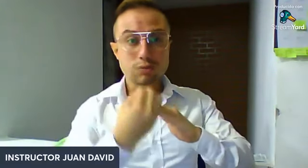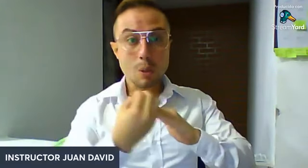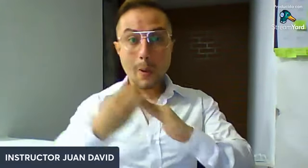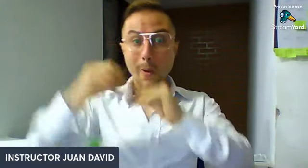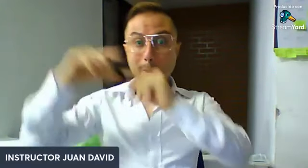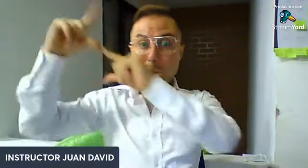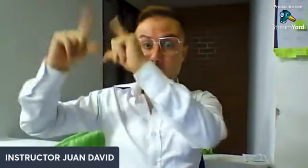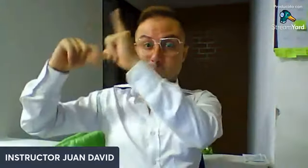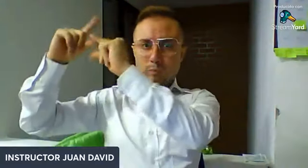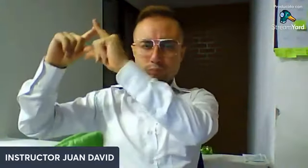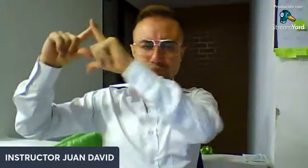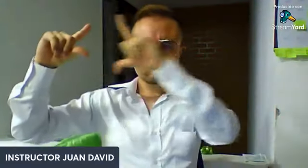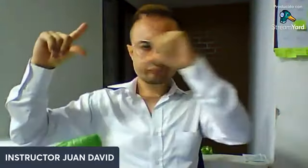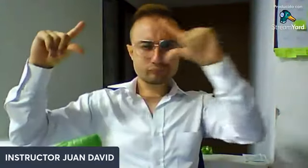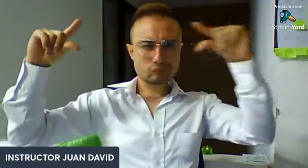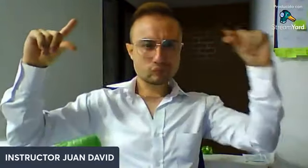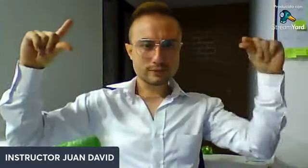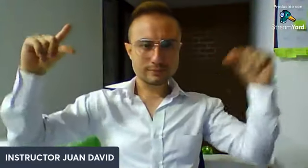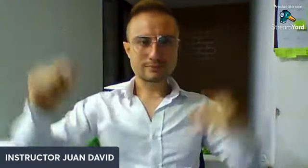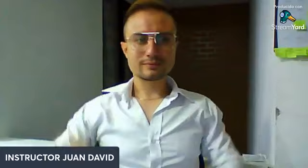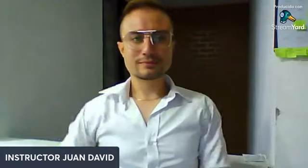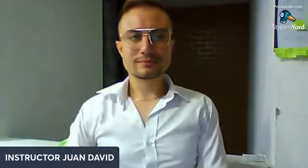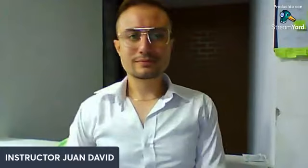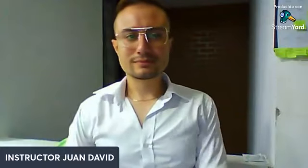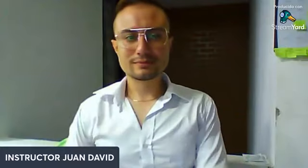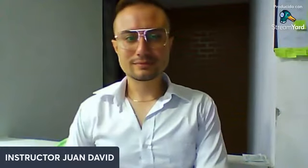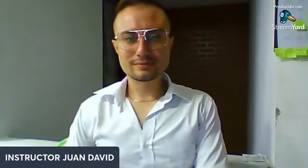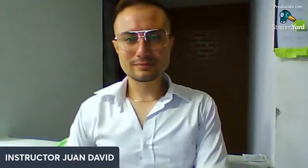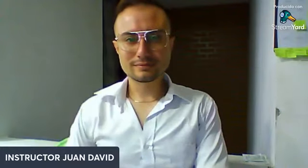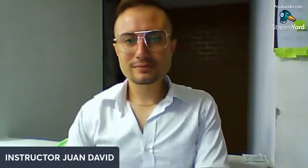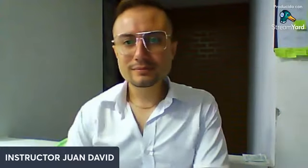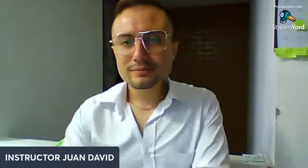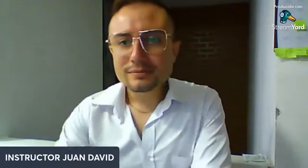Pastor, ¿sí? Y estrella de Belén.